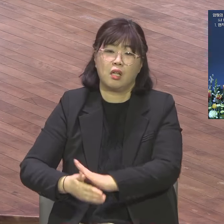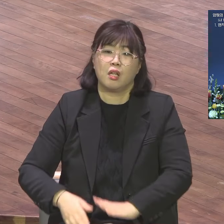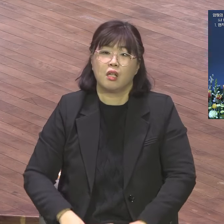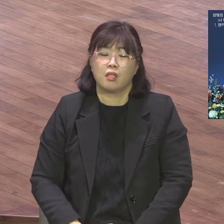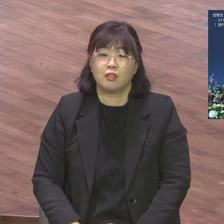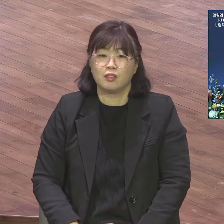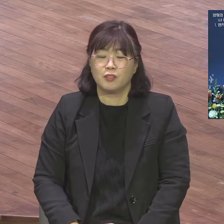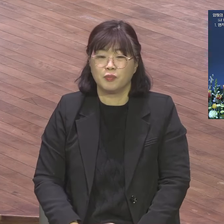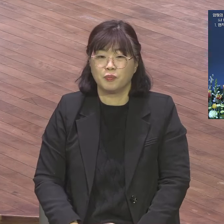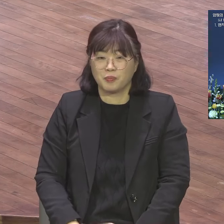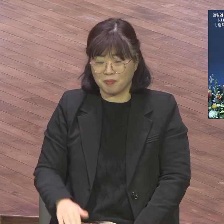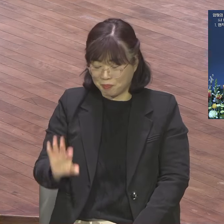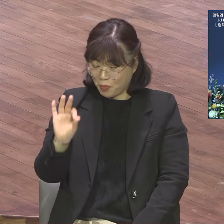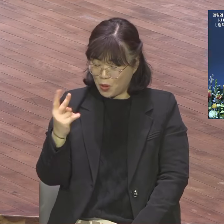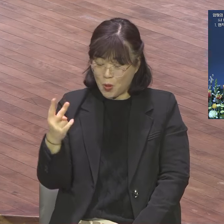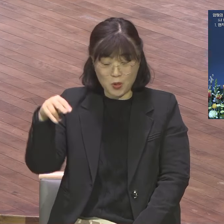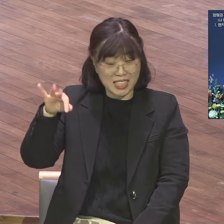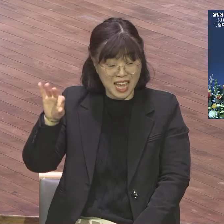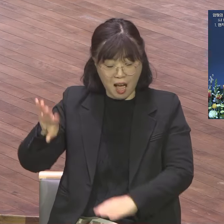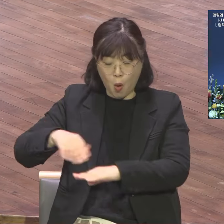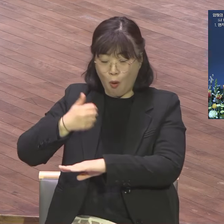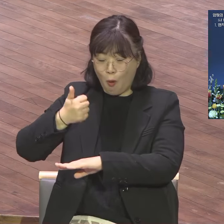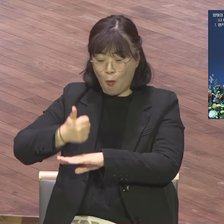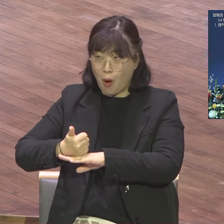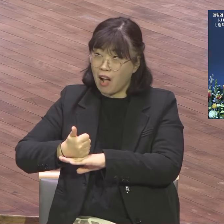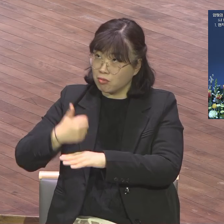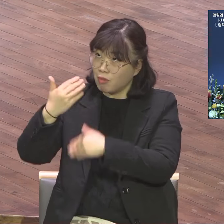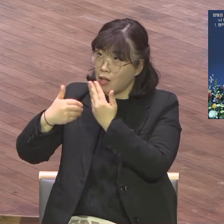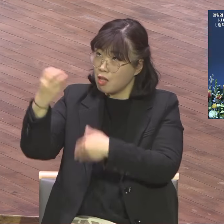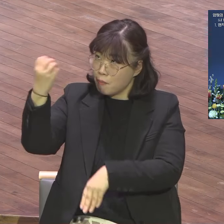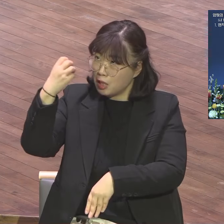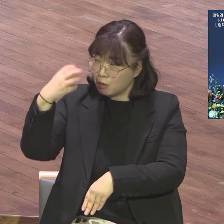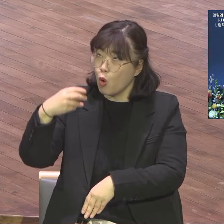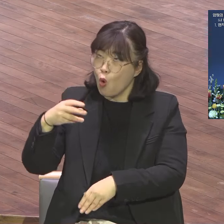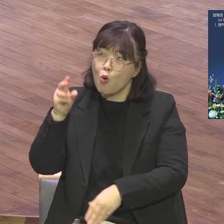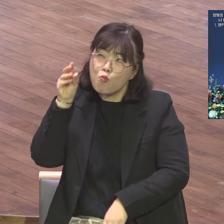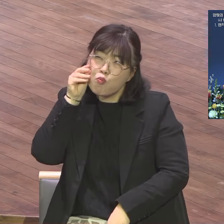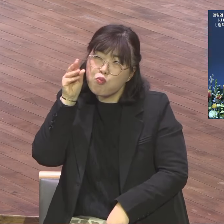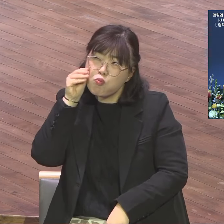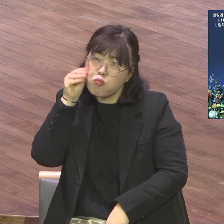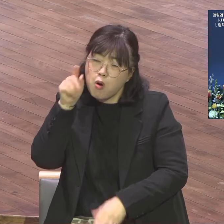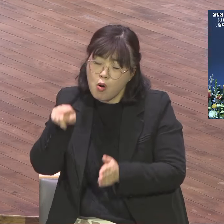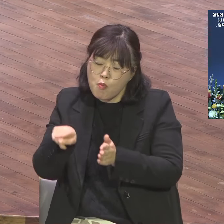뭐 유대 나라가 막 아주 강성했어요. 그때 요시아 왕 때. 그런데